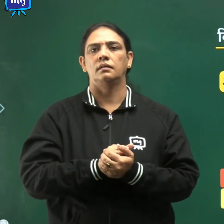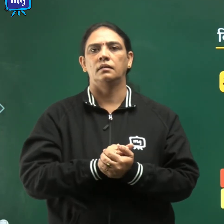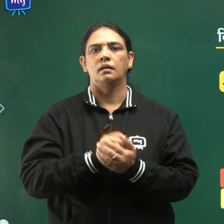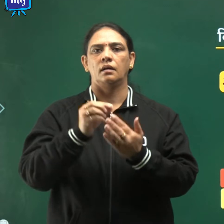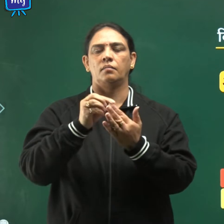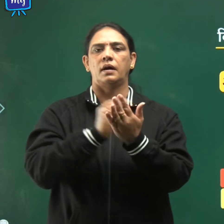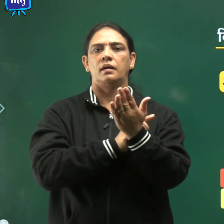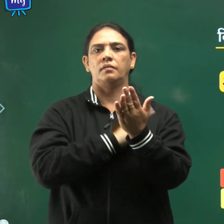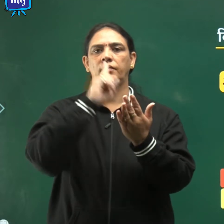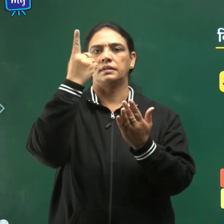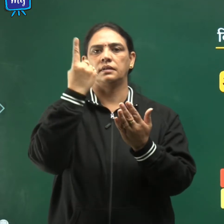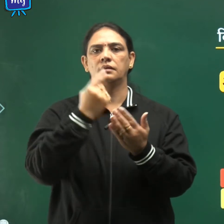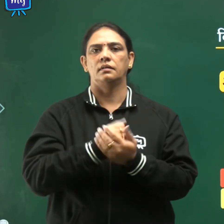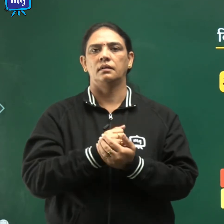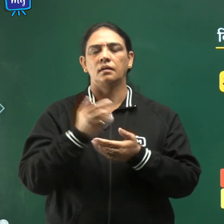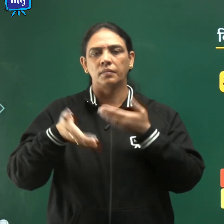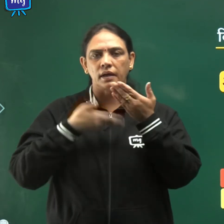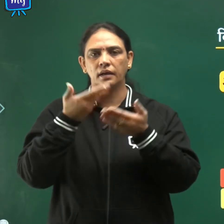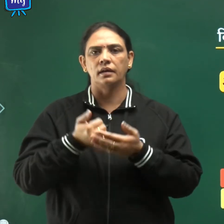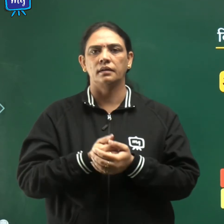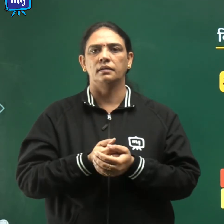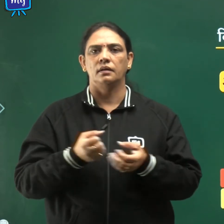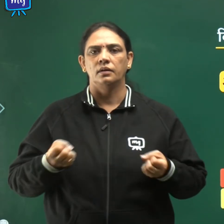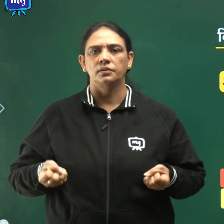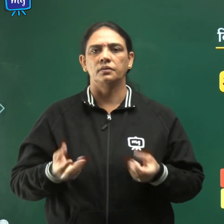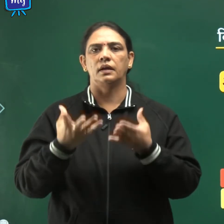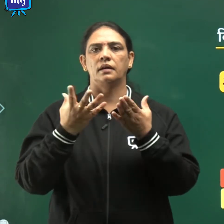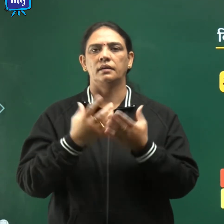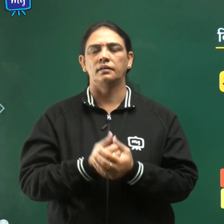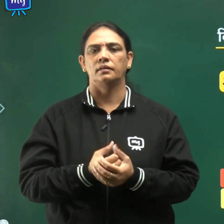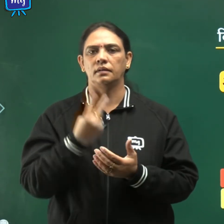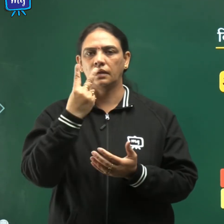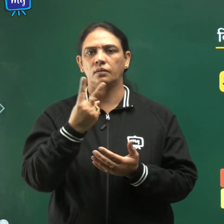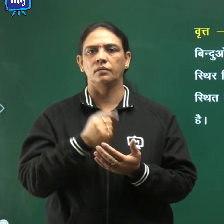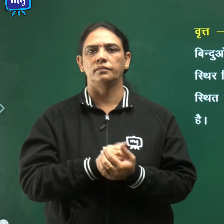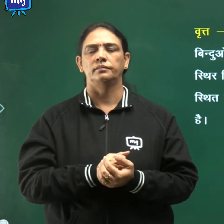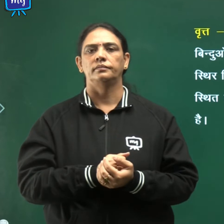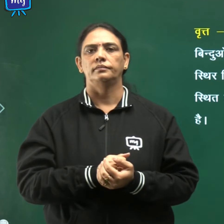भाग फर्स्ट पढ़ेंगे। शुरू करें। देखो,